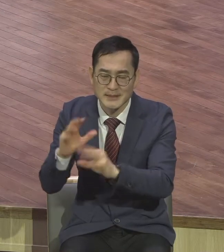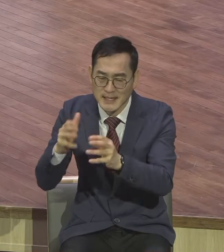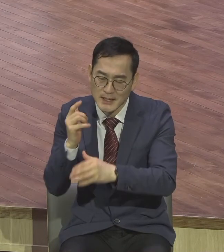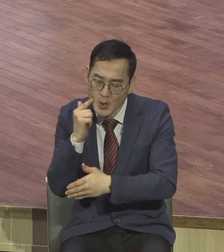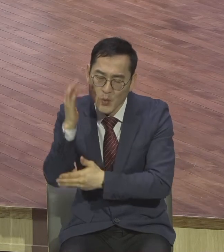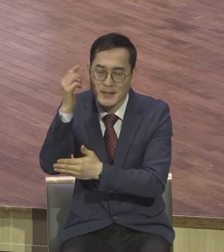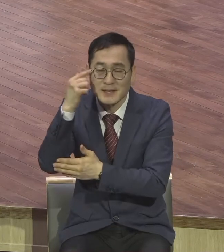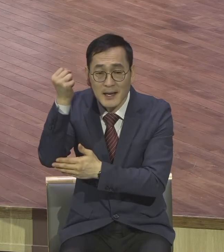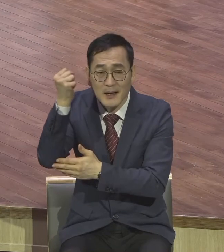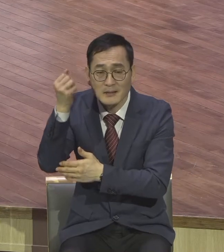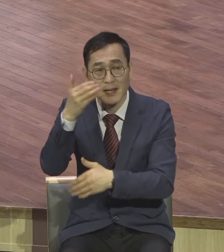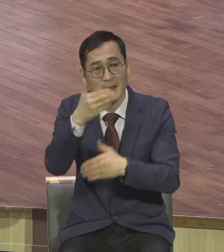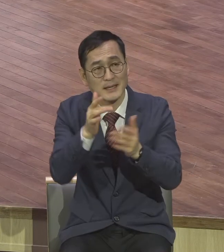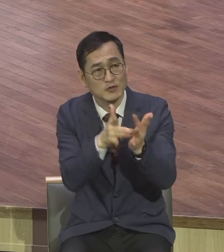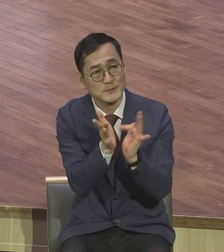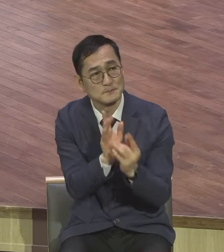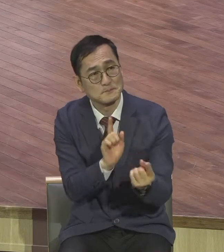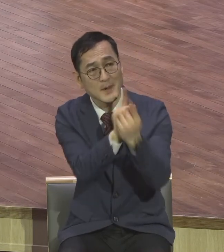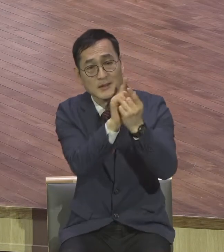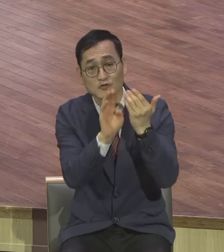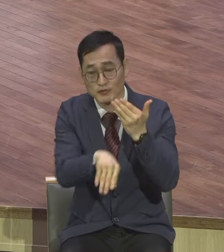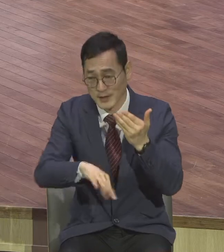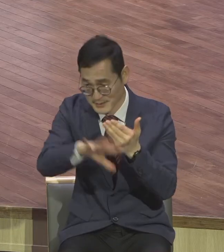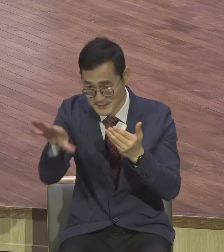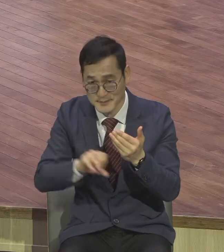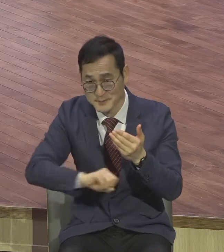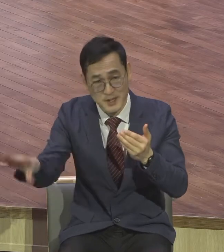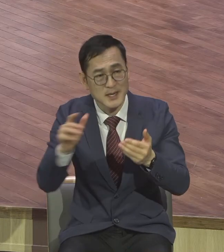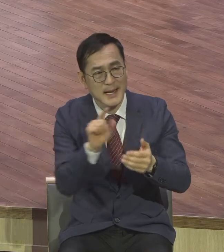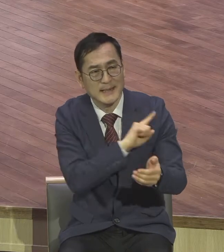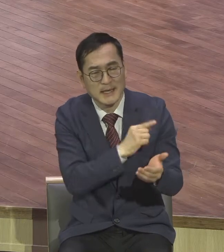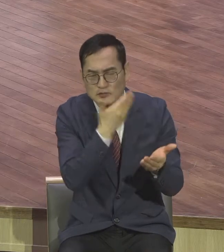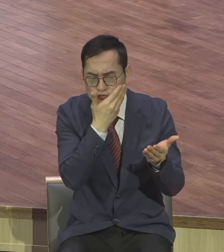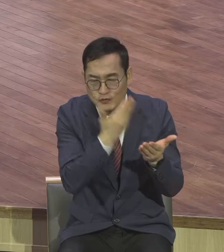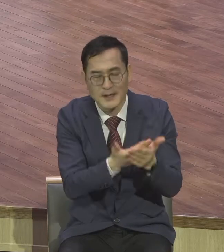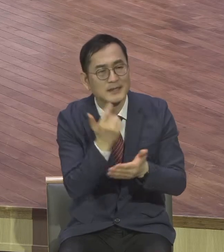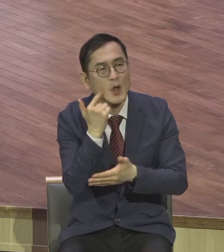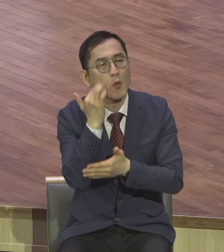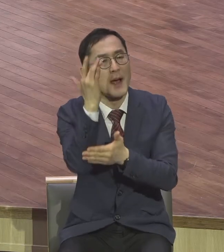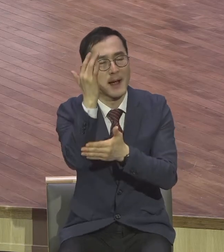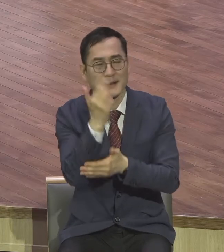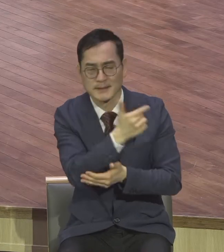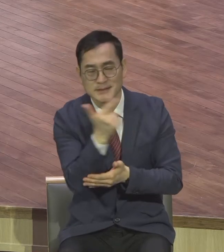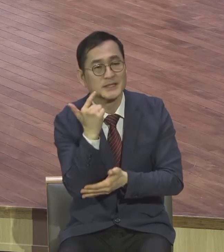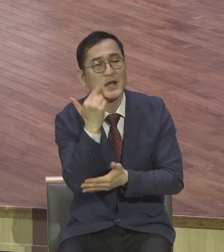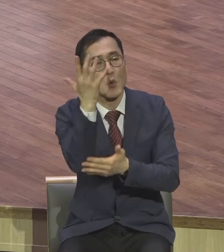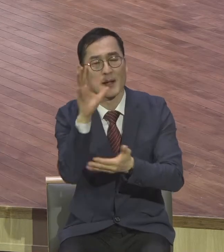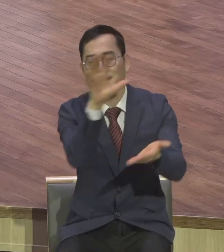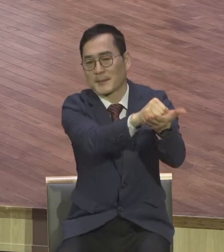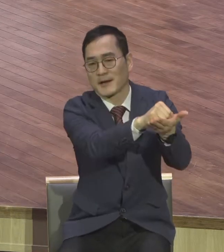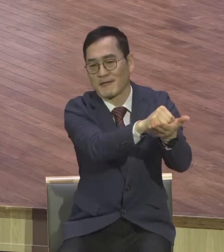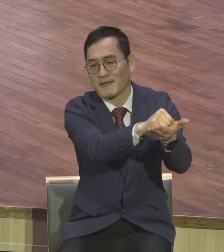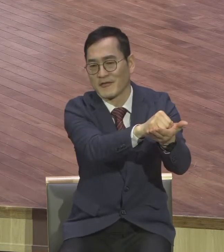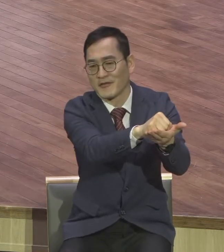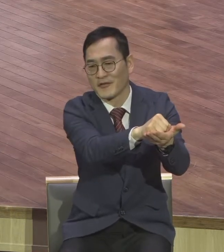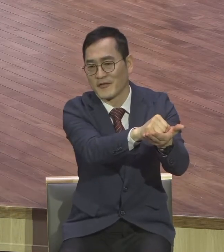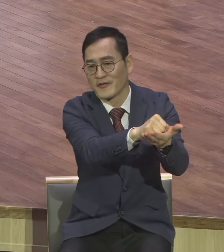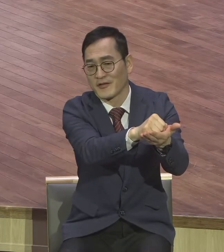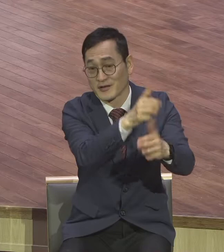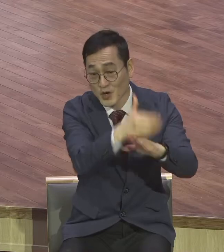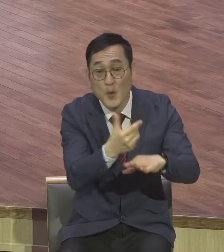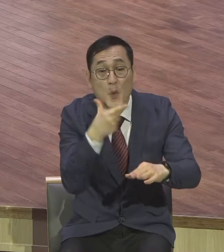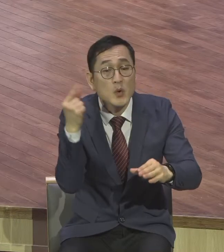보유하신 이 가장 큰 영광의 자리 온 가문이 다 복음 명문 가문으로